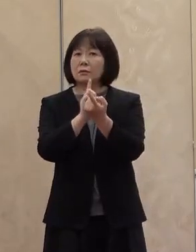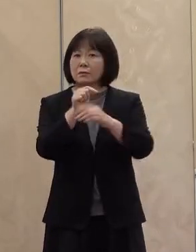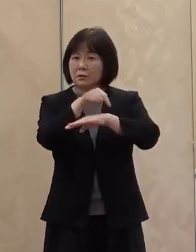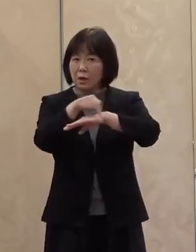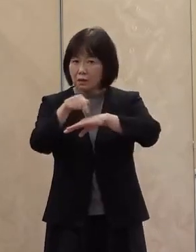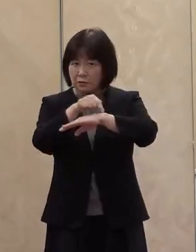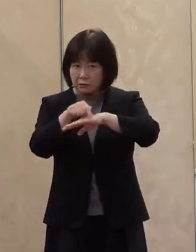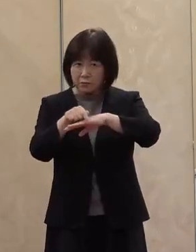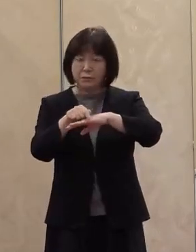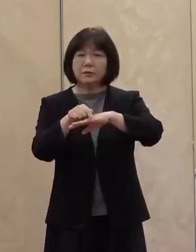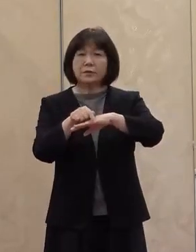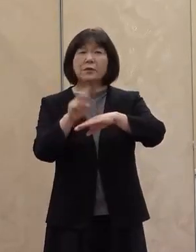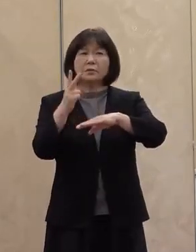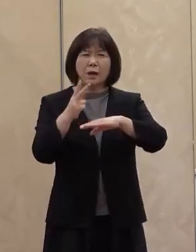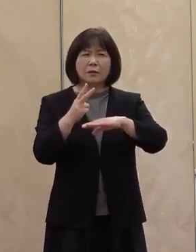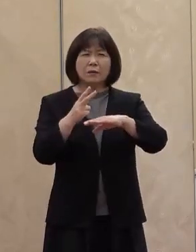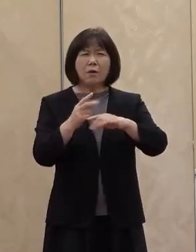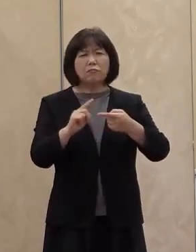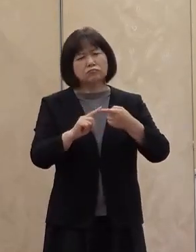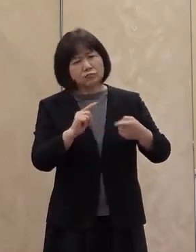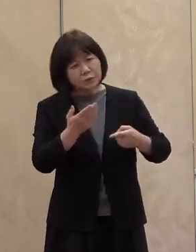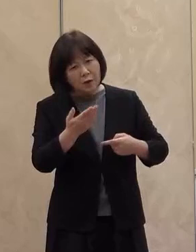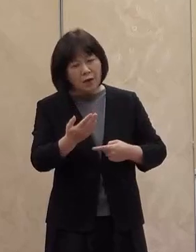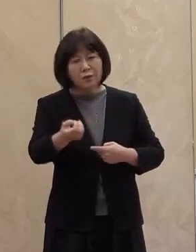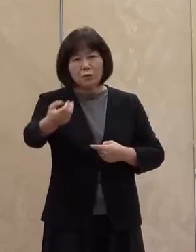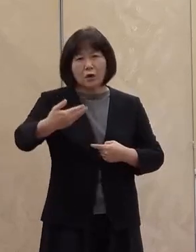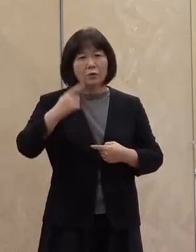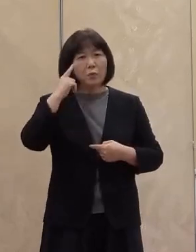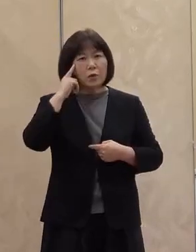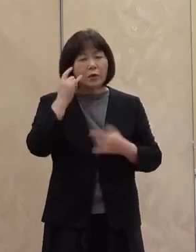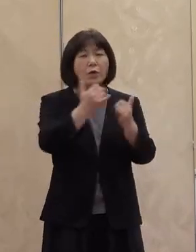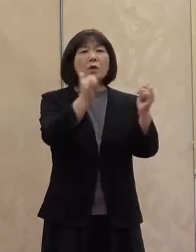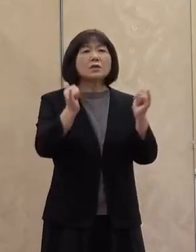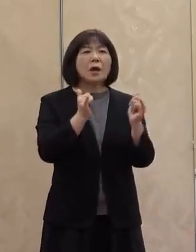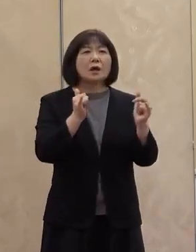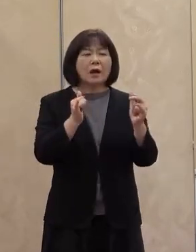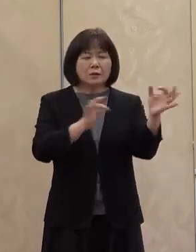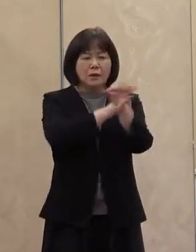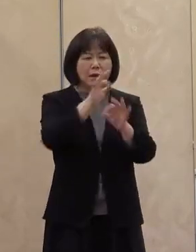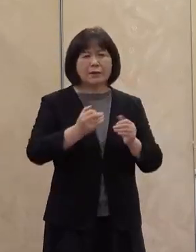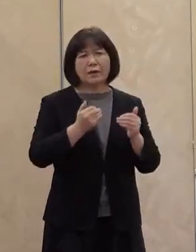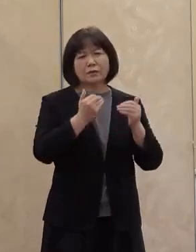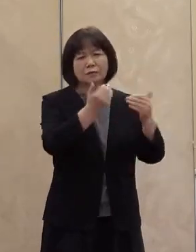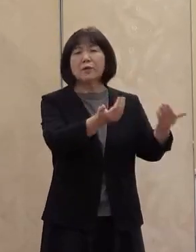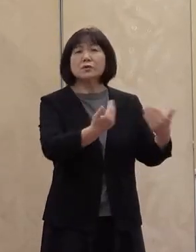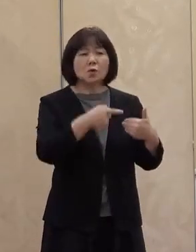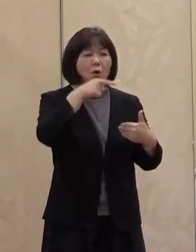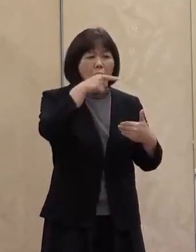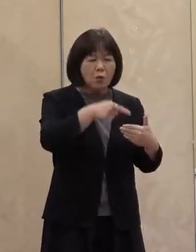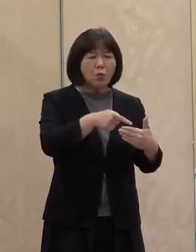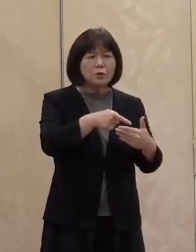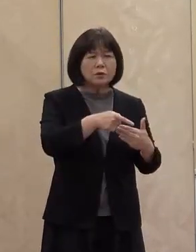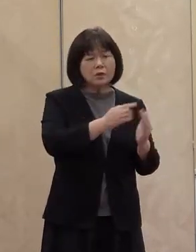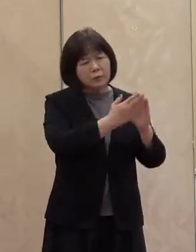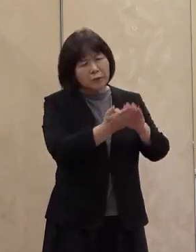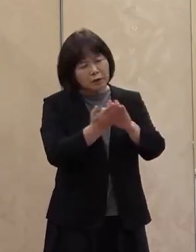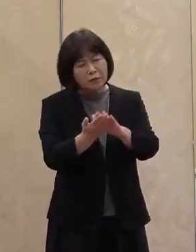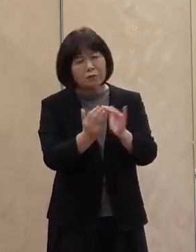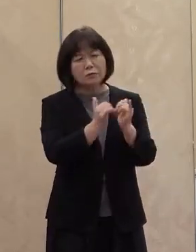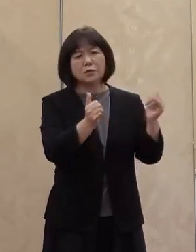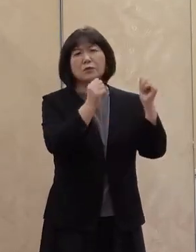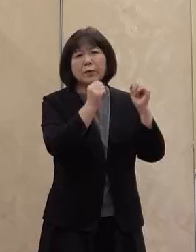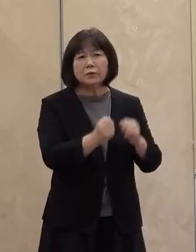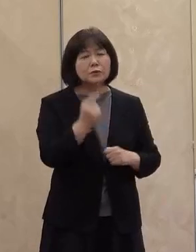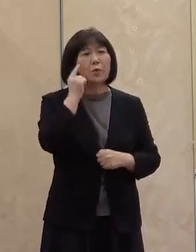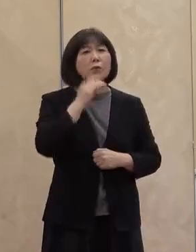はりこれは矛盾するじゃないかと言われるかもしれませんが、やっぱり社会経済を動かさないと、そっち側で失われる命があるというふうにも僕は思っ